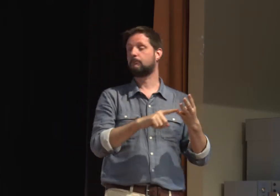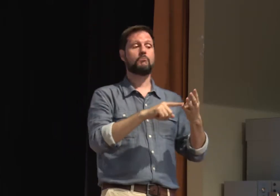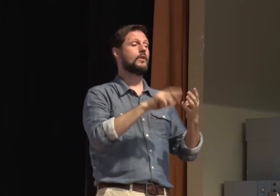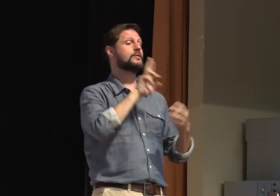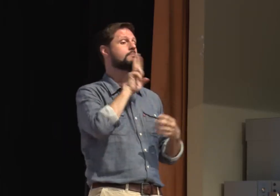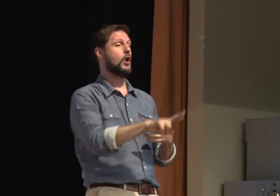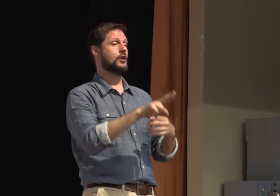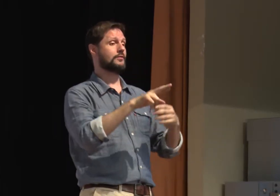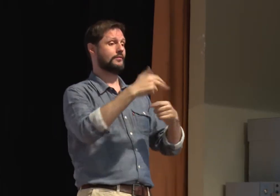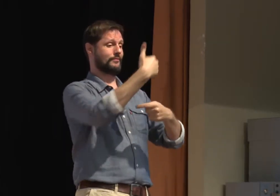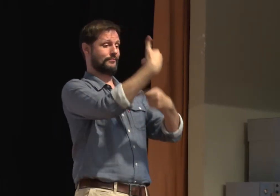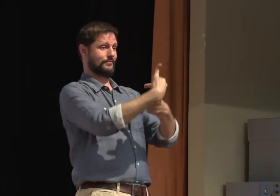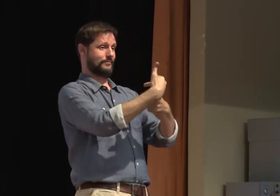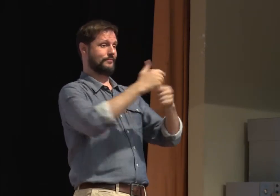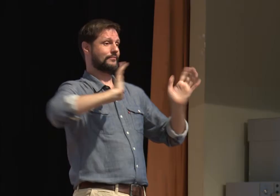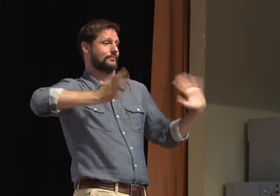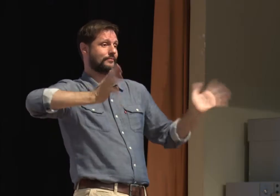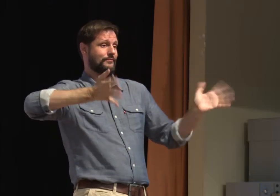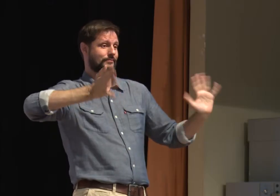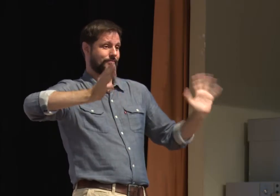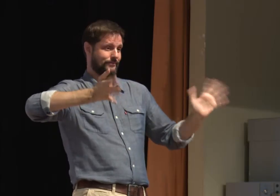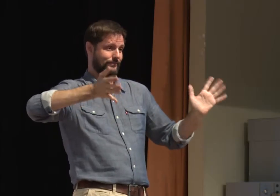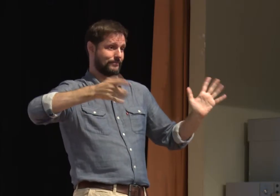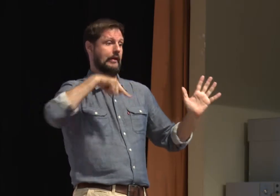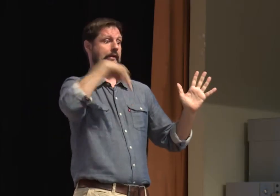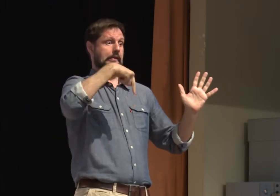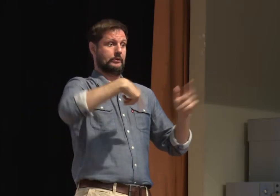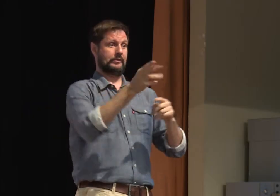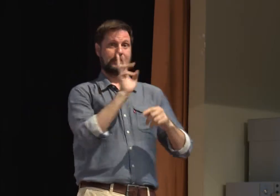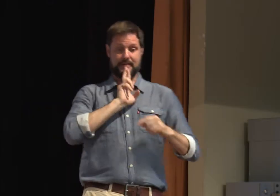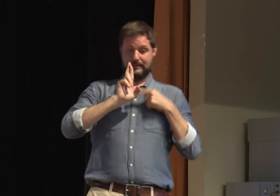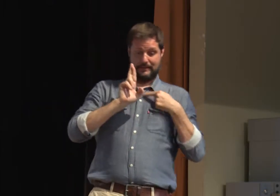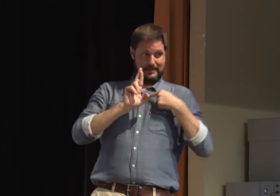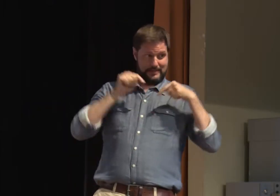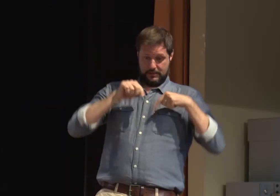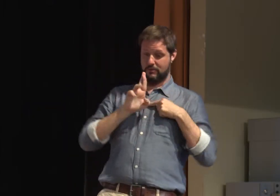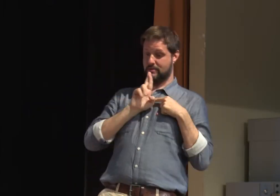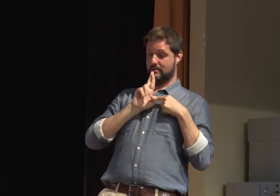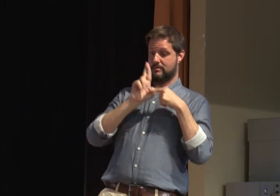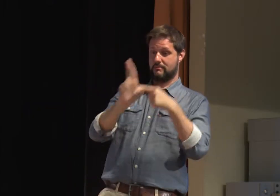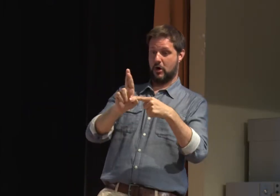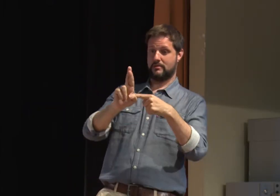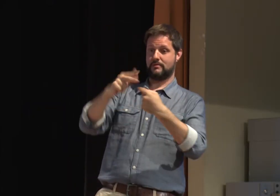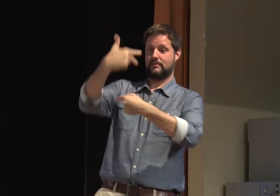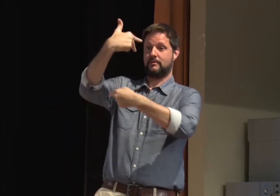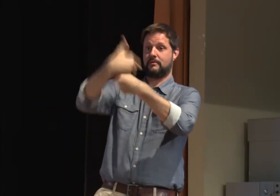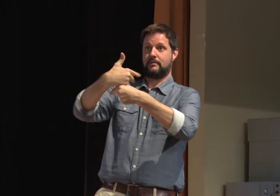em Libras, né? Essas respostas filmadas em Libras também, isso é uma outra opção de